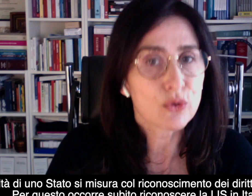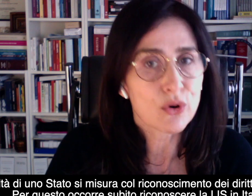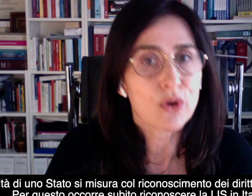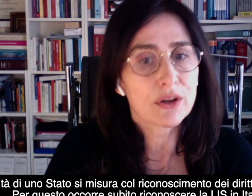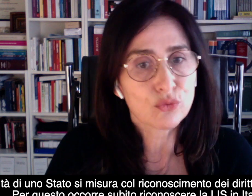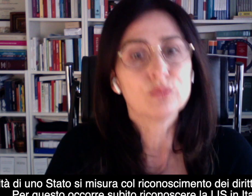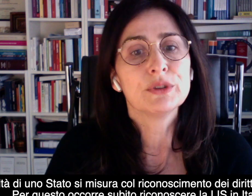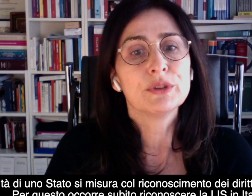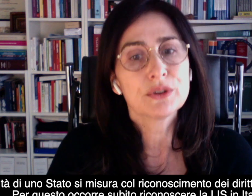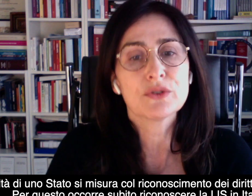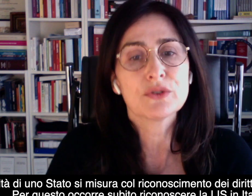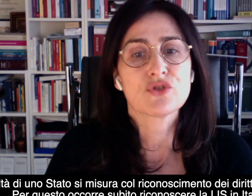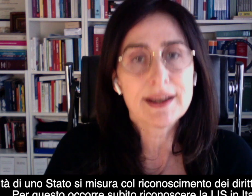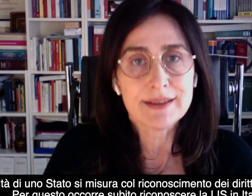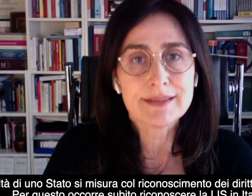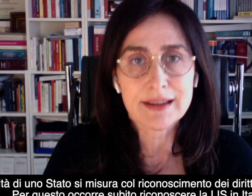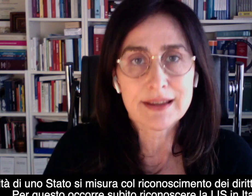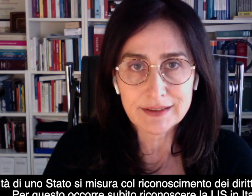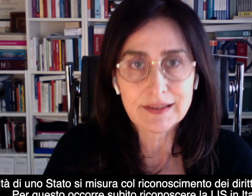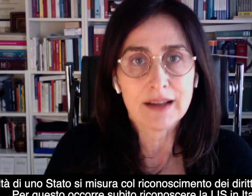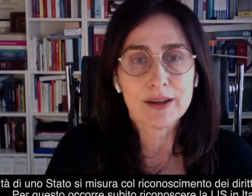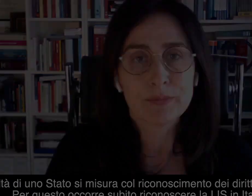subito riconoscere la lis in italia